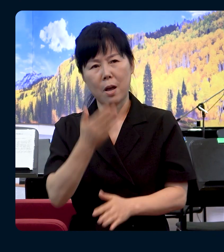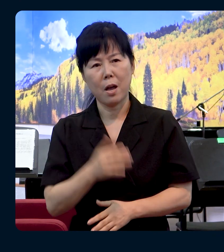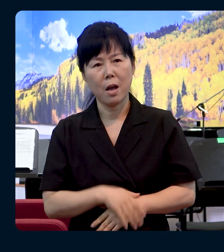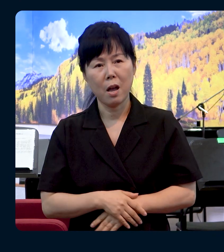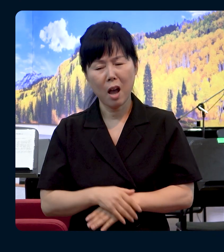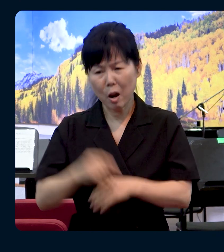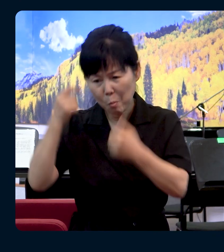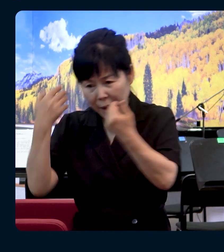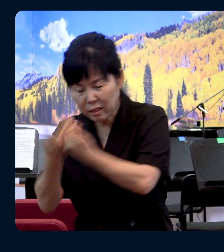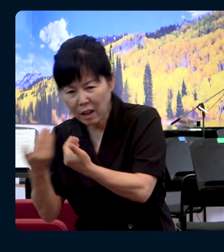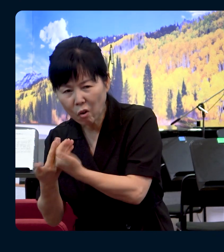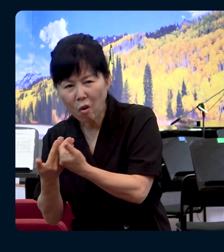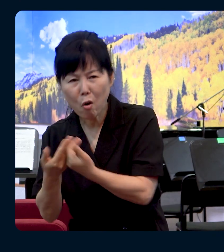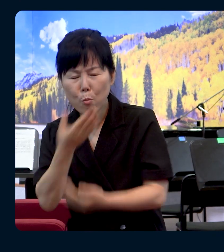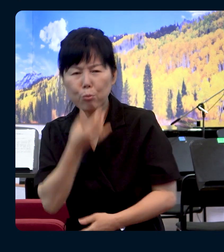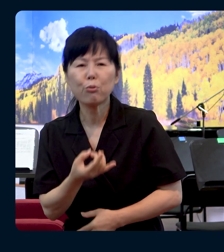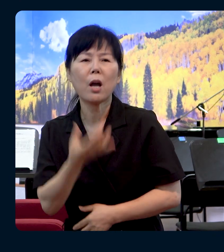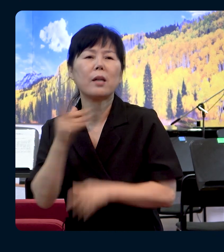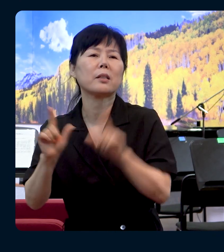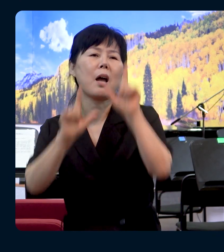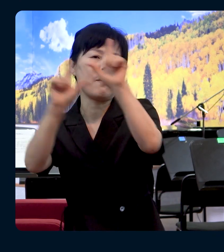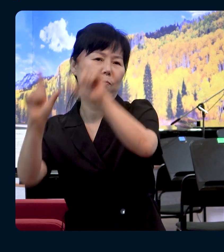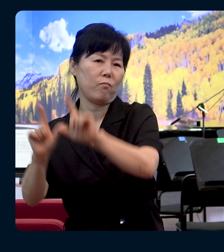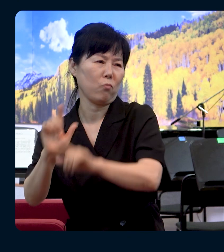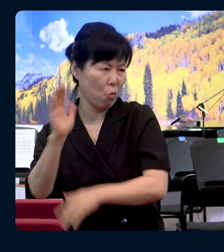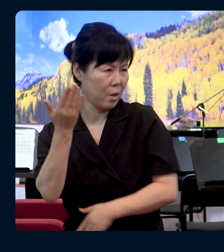그 반대가 될 수도 있는 것이다.